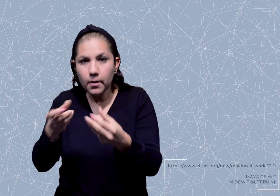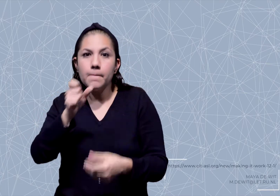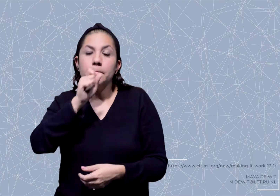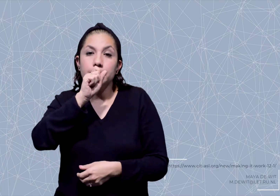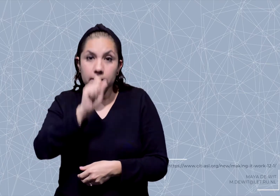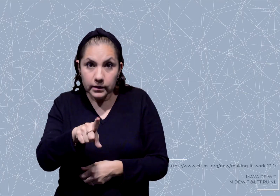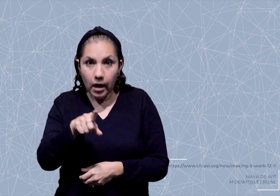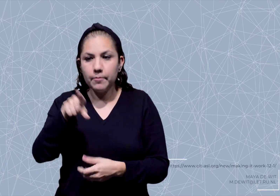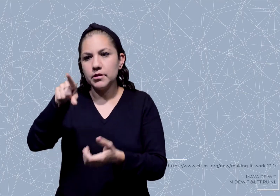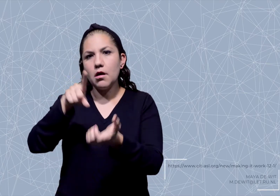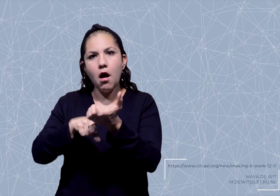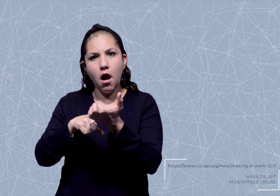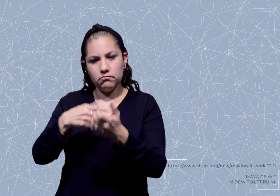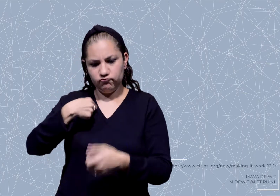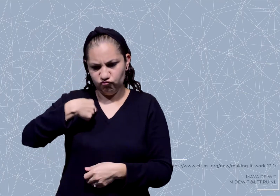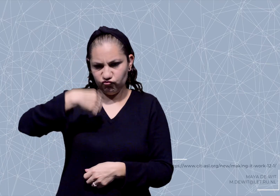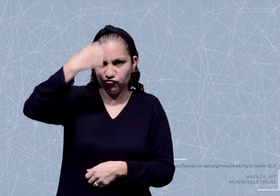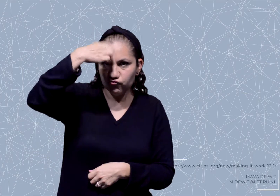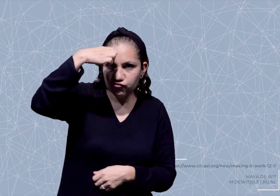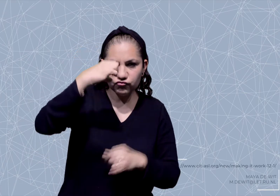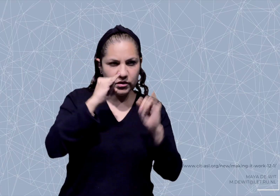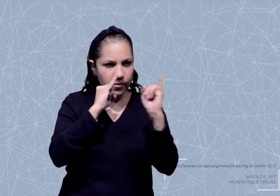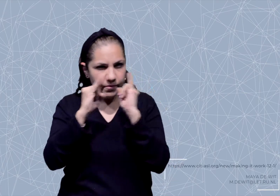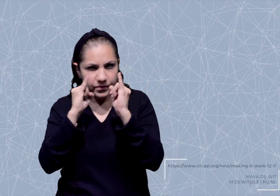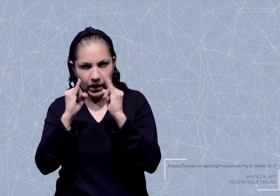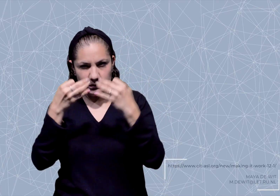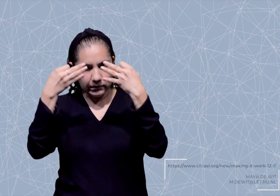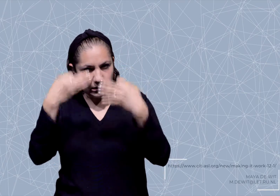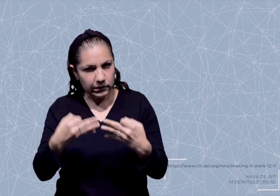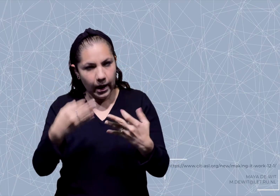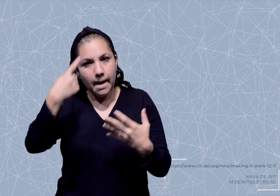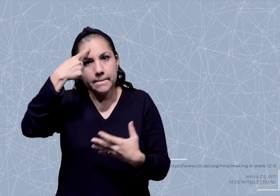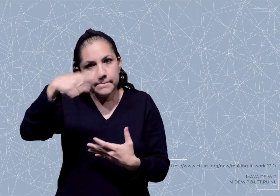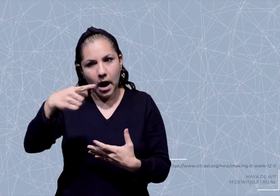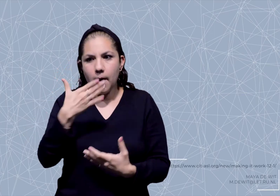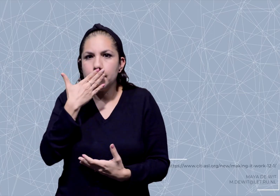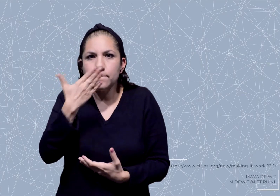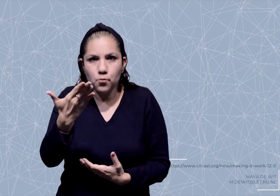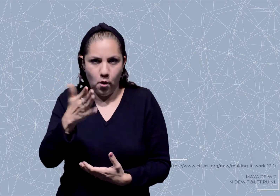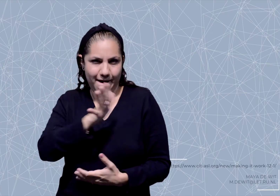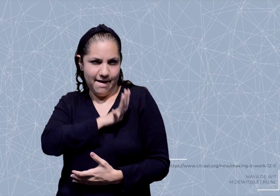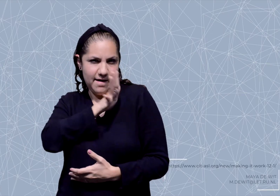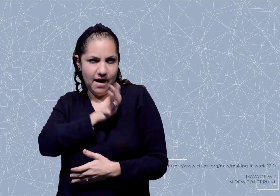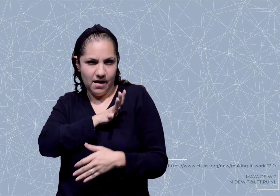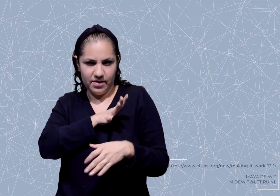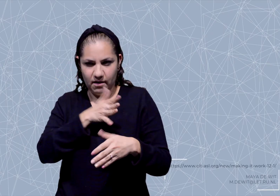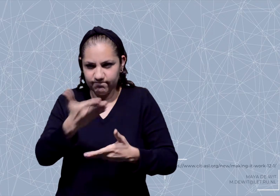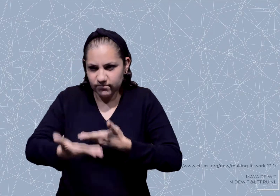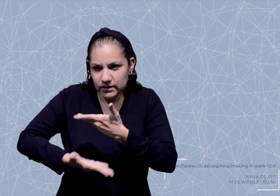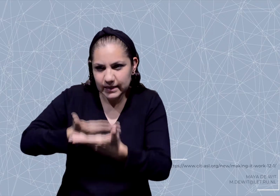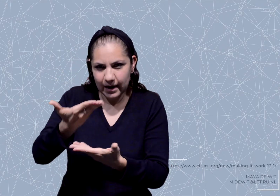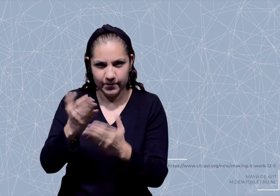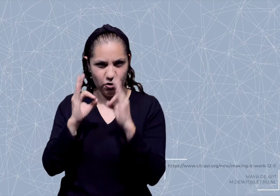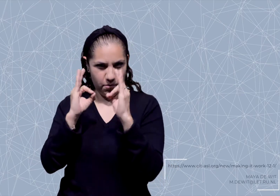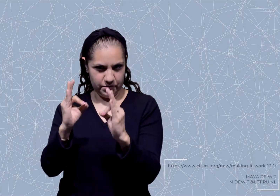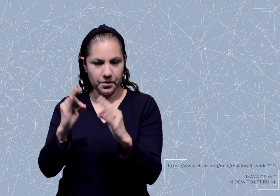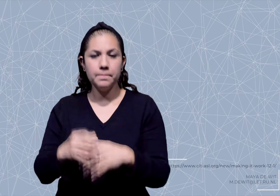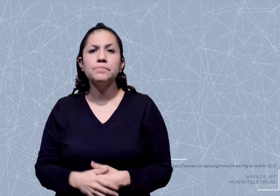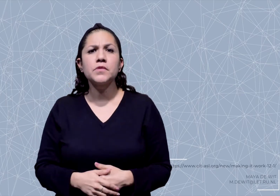El intérprete debe tener gran conocimiento y fluidez sobre las lenguas y culturas, así como una gran habilidad